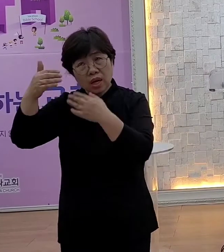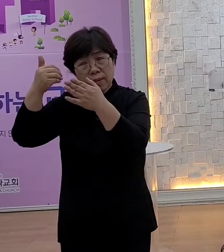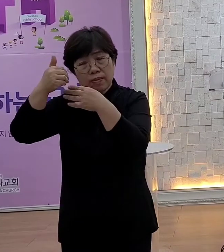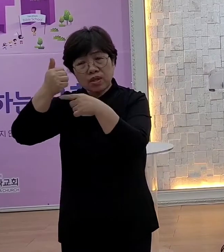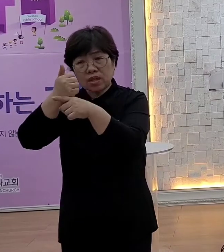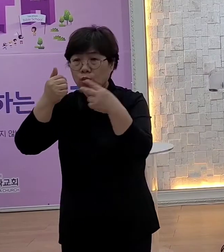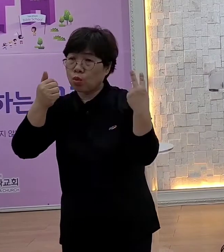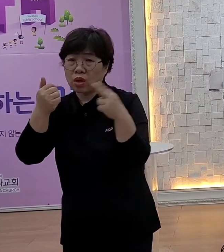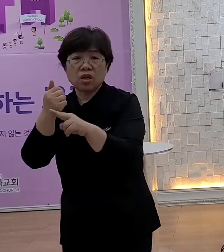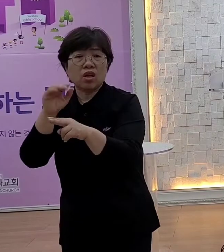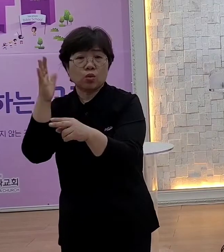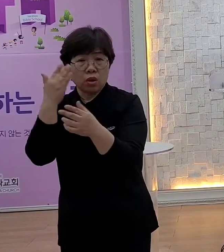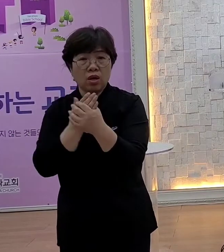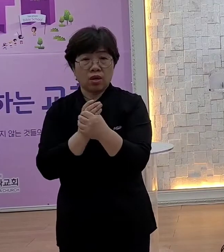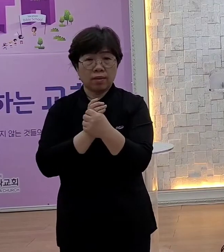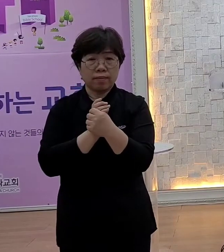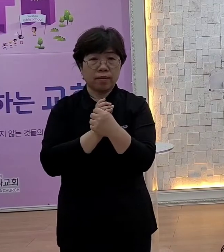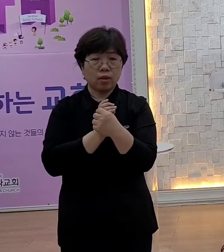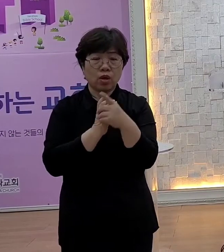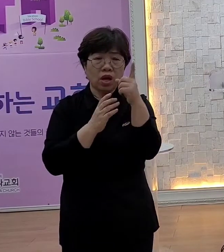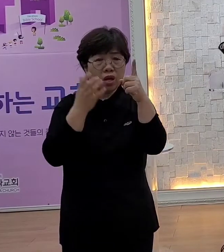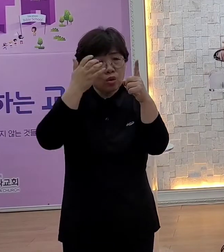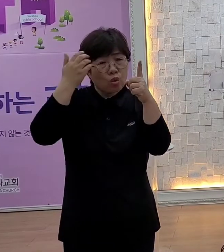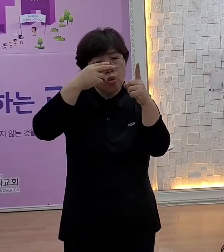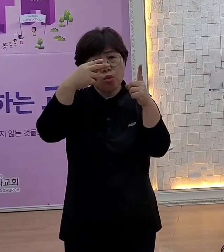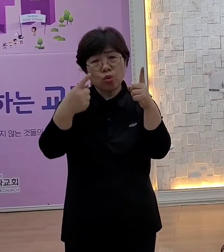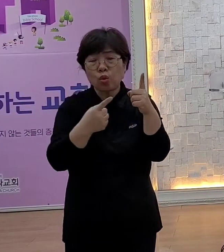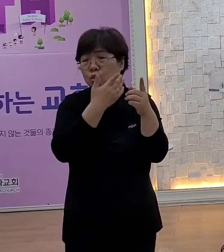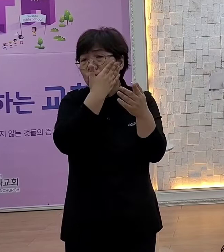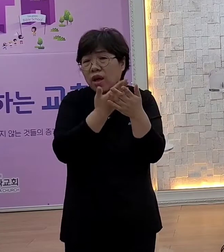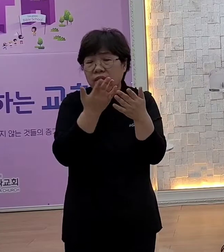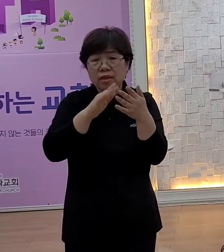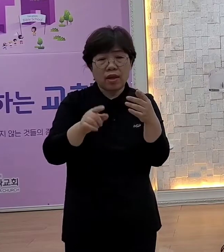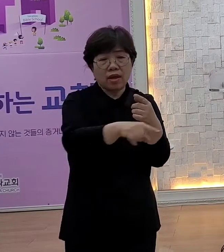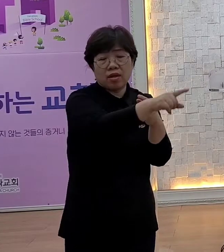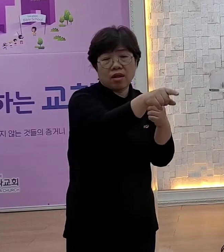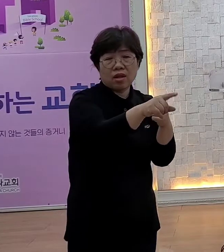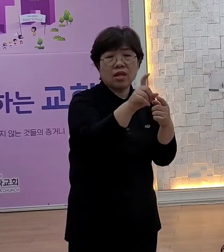그렇게 말을 했는데 하물며 그 땅에 12만 명이 있단다.